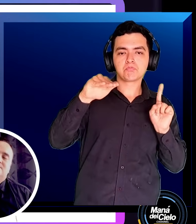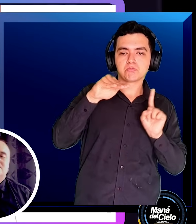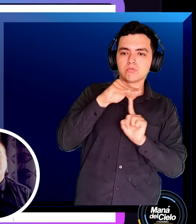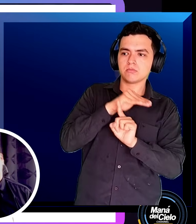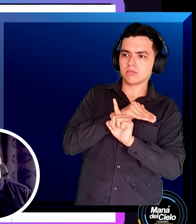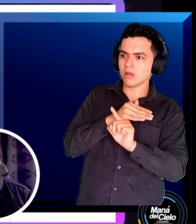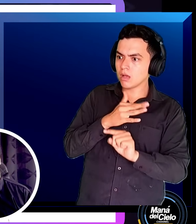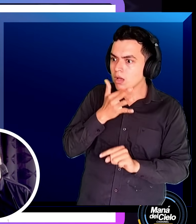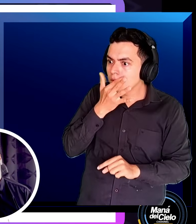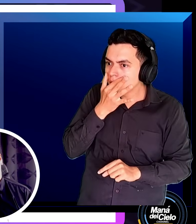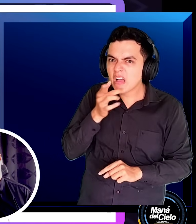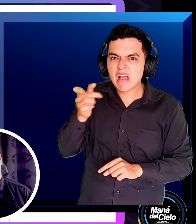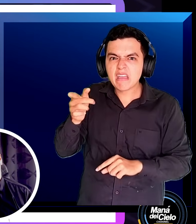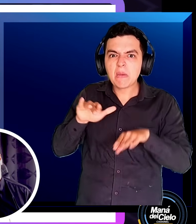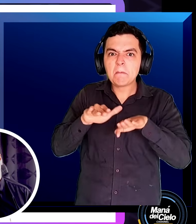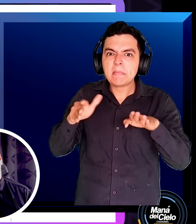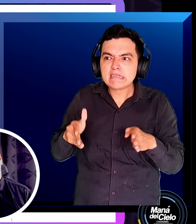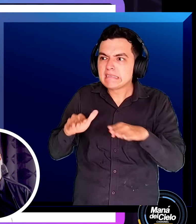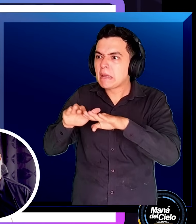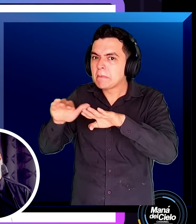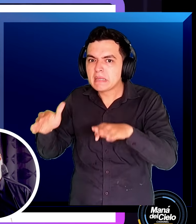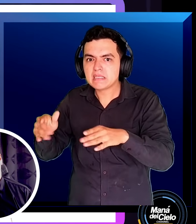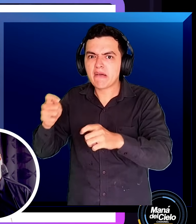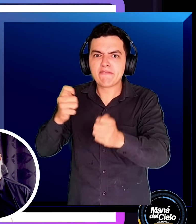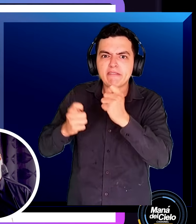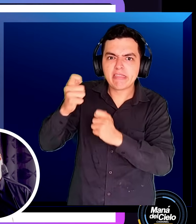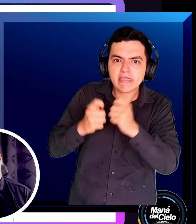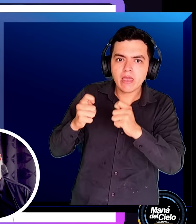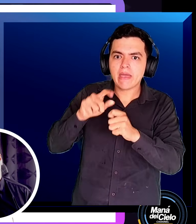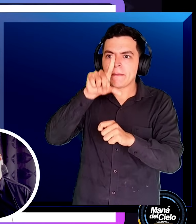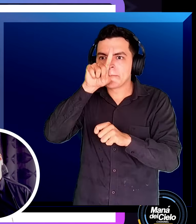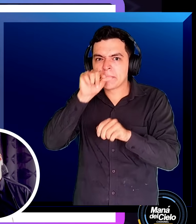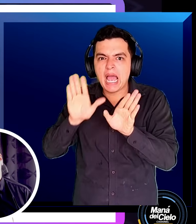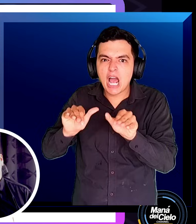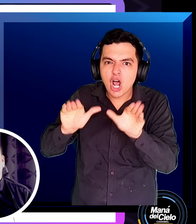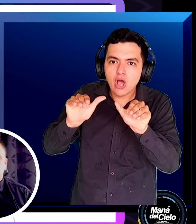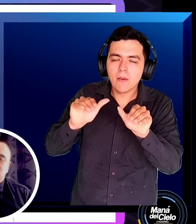Lo repite Mateo, Marcos, Lucas y Juan.